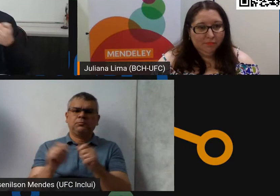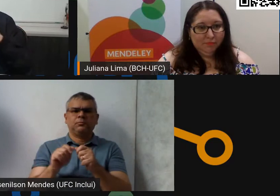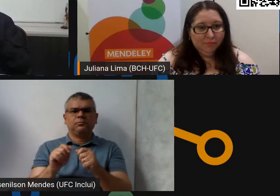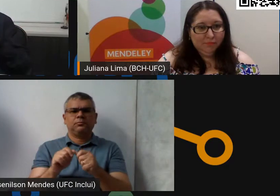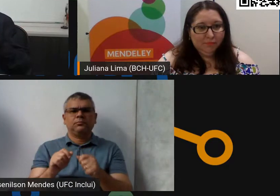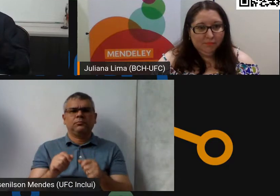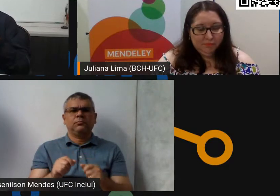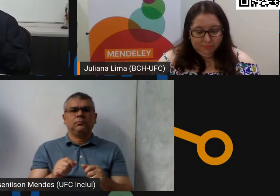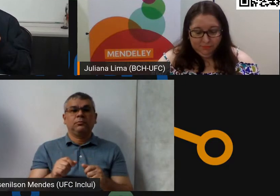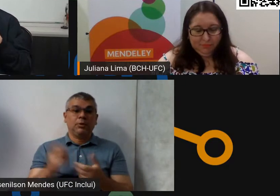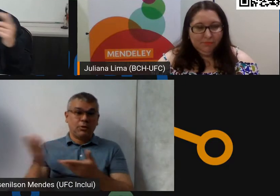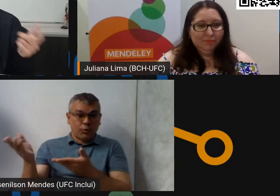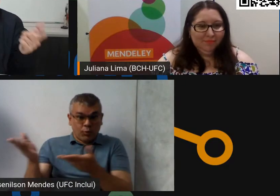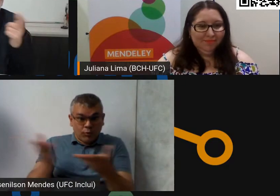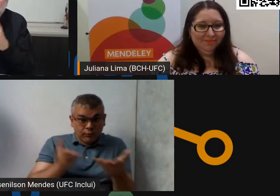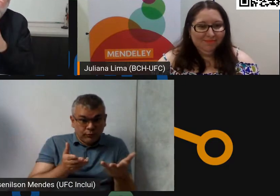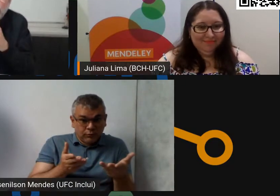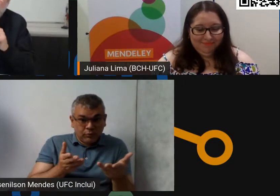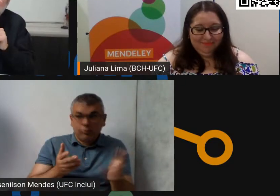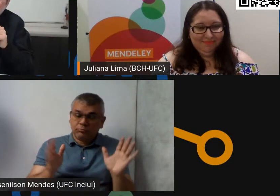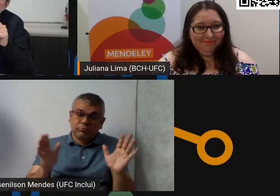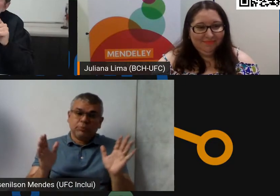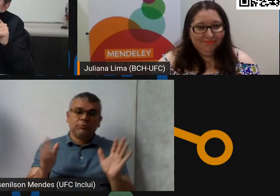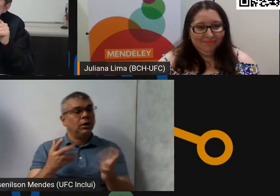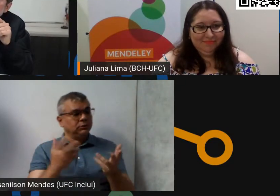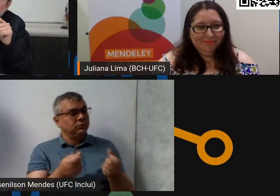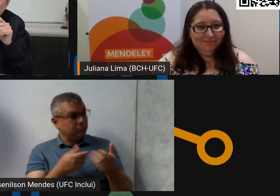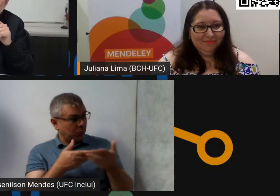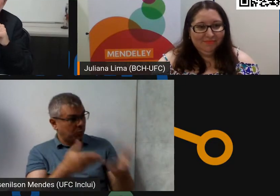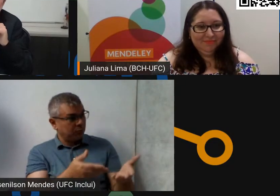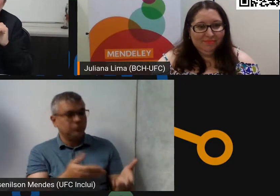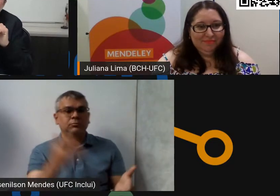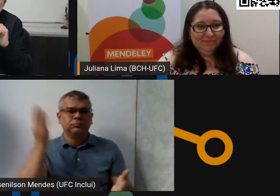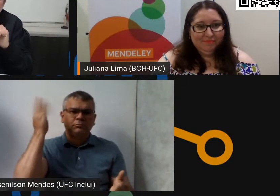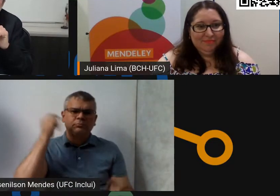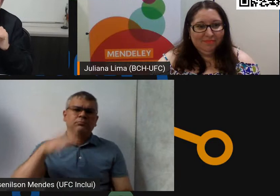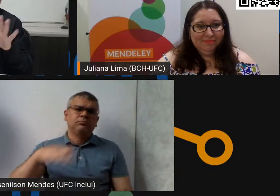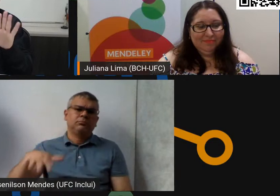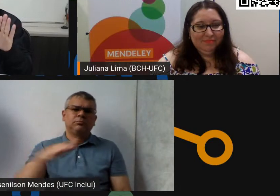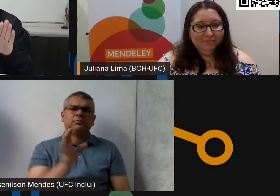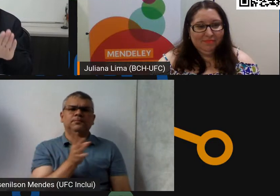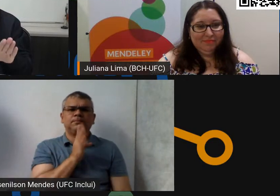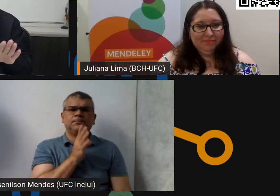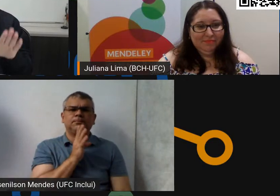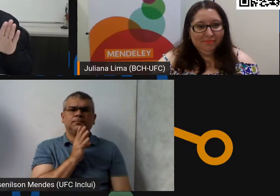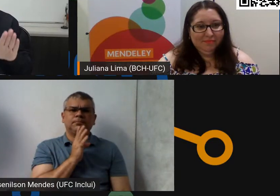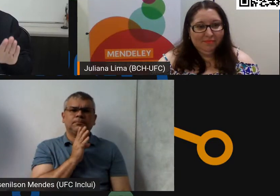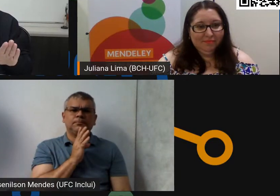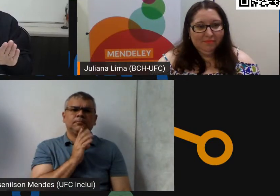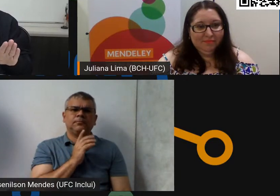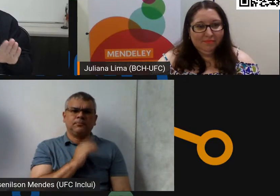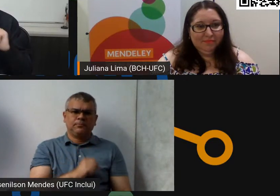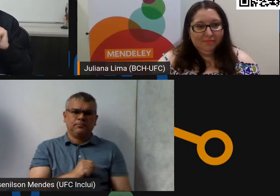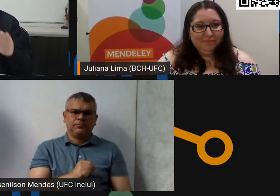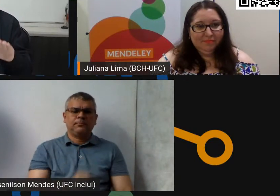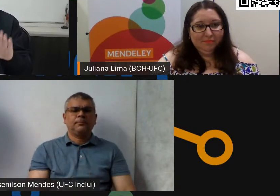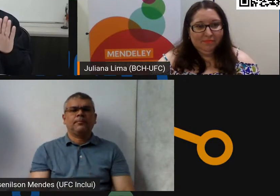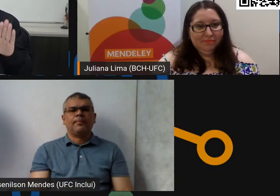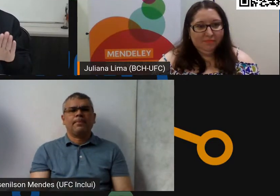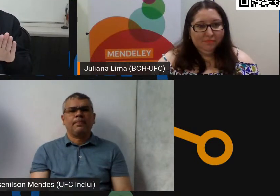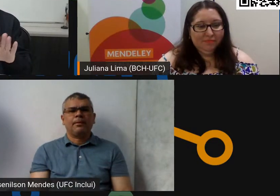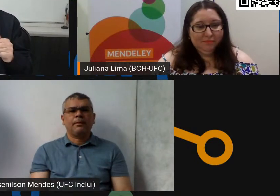ser negado porque ele foi convidado. A revista convidou ele porque ele domina aquela área. Ele é um cara reconhecido. É argumento de autoridade, eu sei disso.